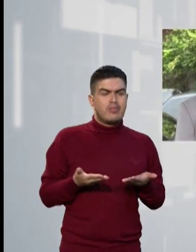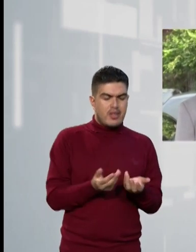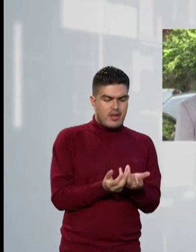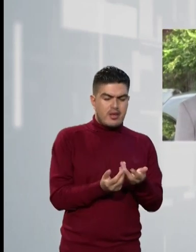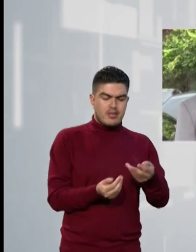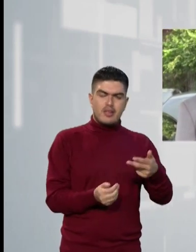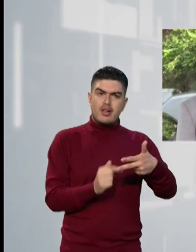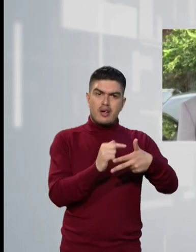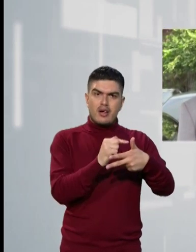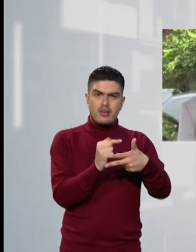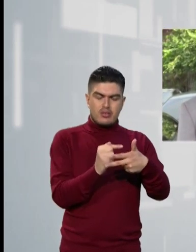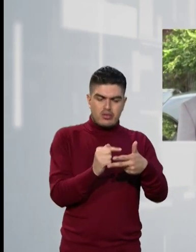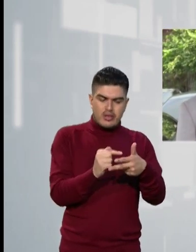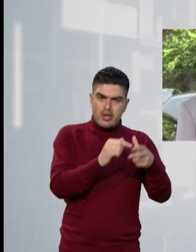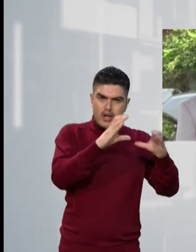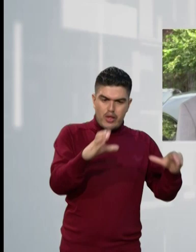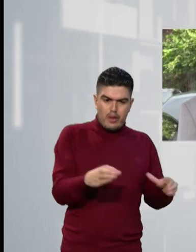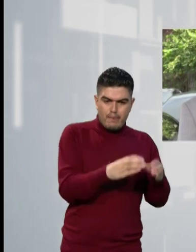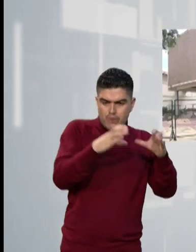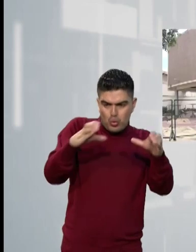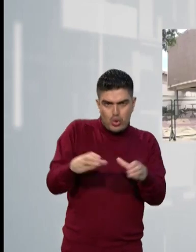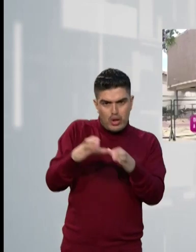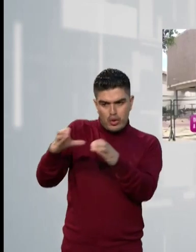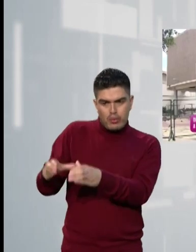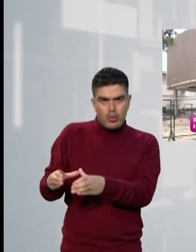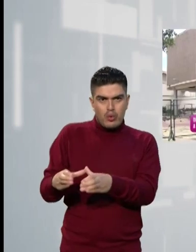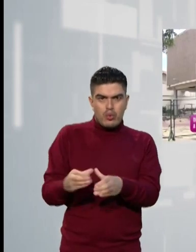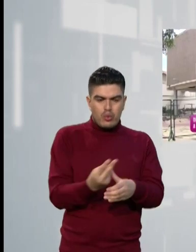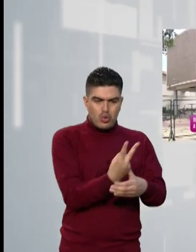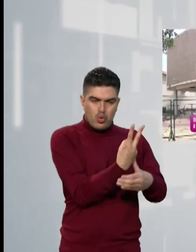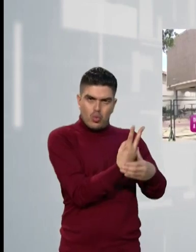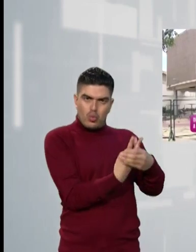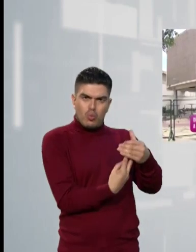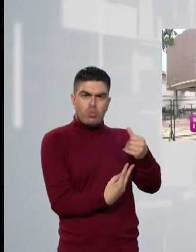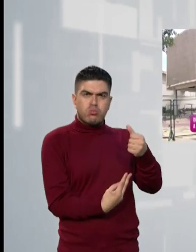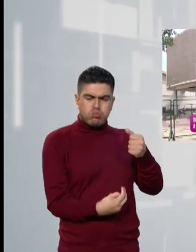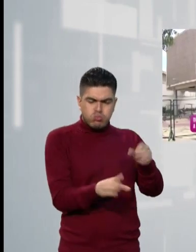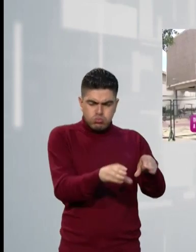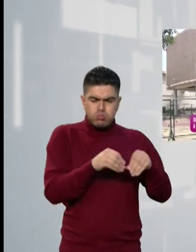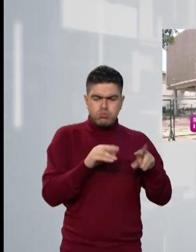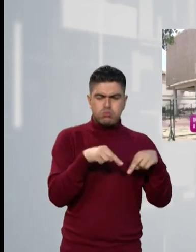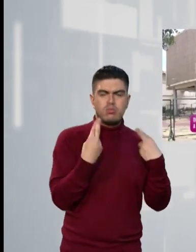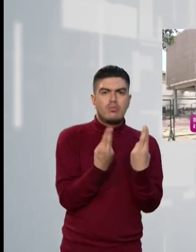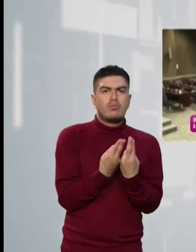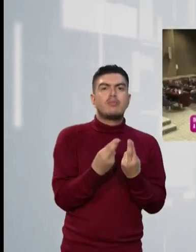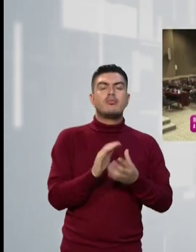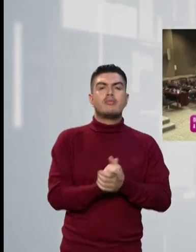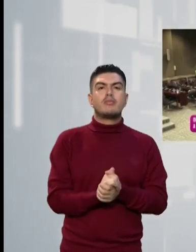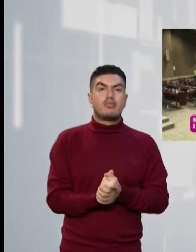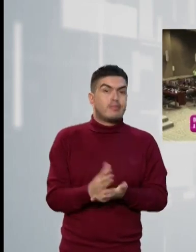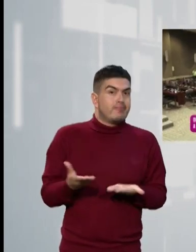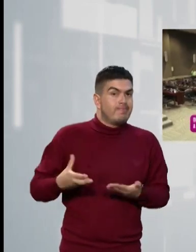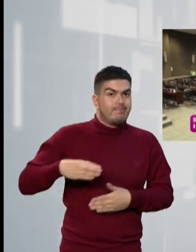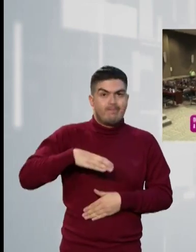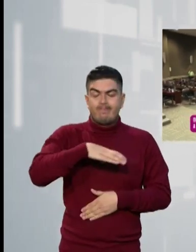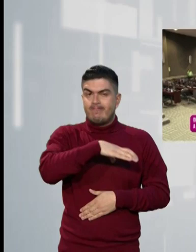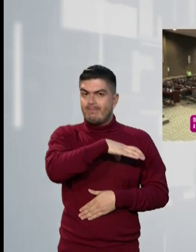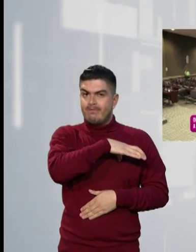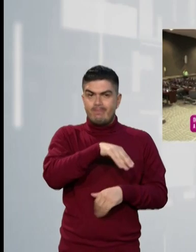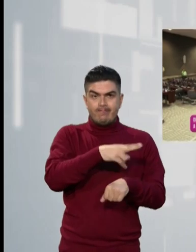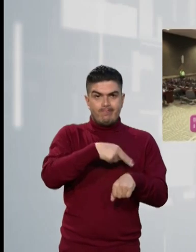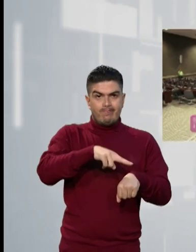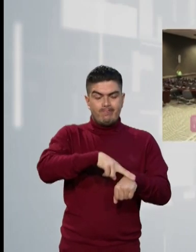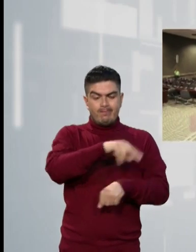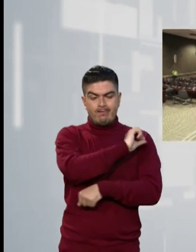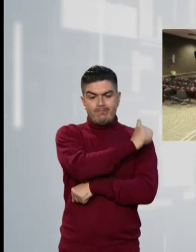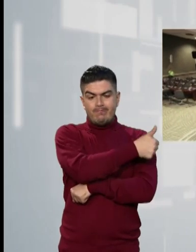y ratificar constitucionalmente sin embargo el partido libre des merita estas acciones hasta el punto de ridiculizar lasas así lo